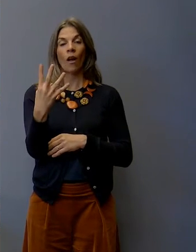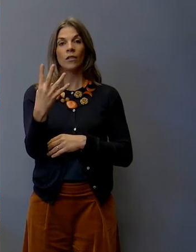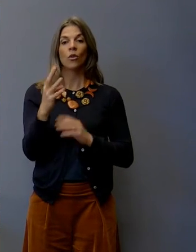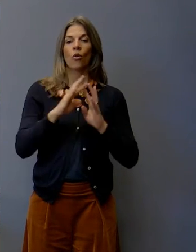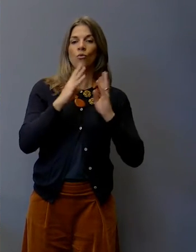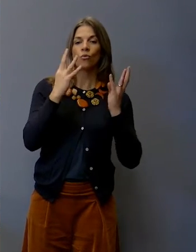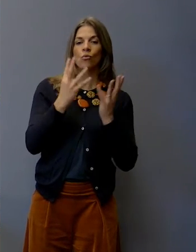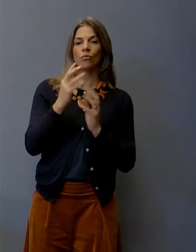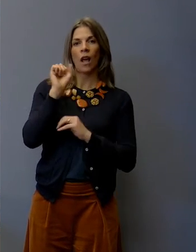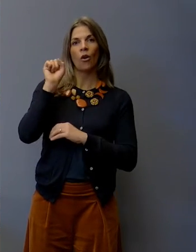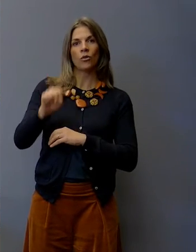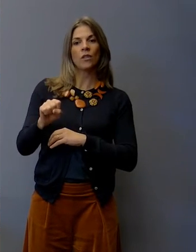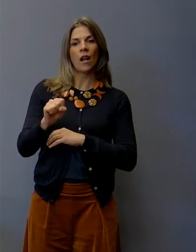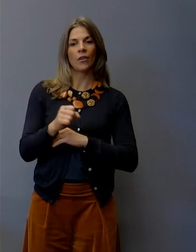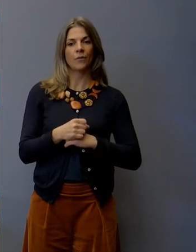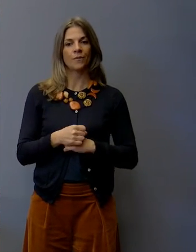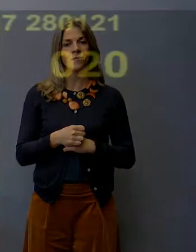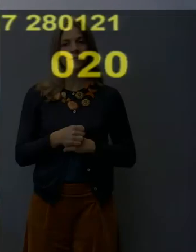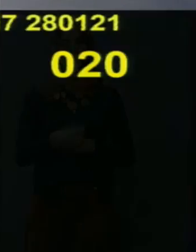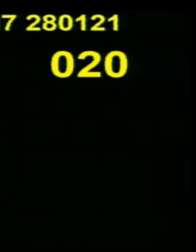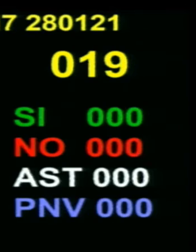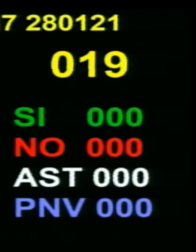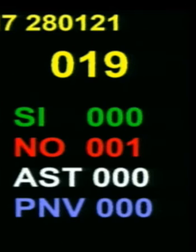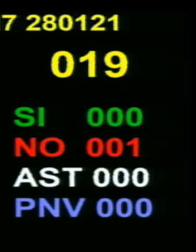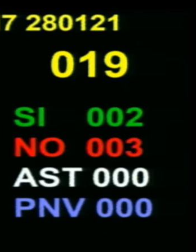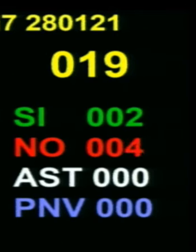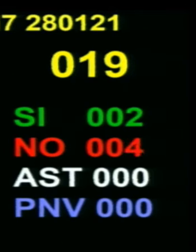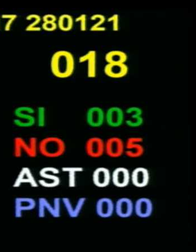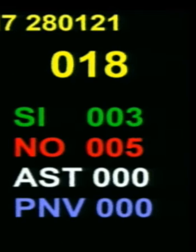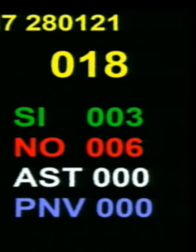della giunta si vota